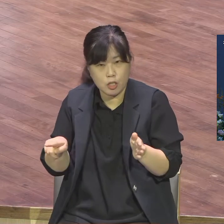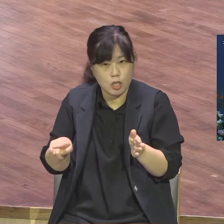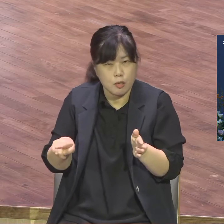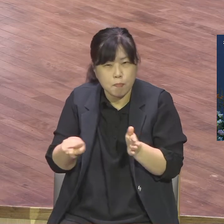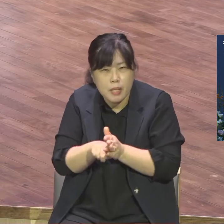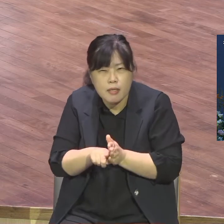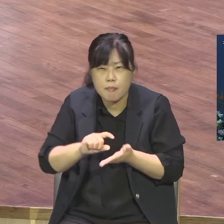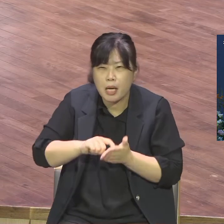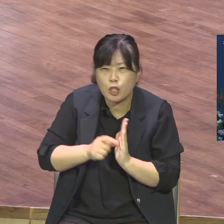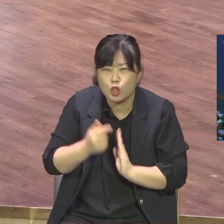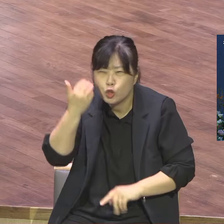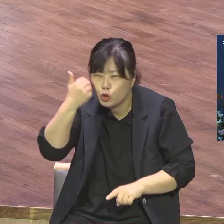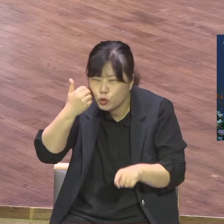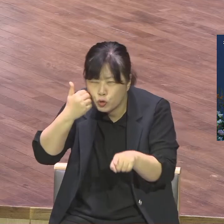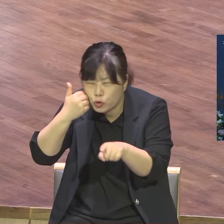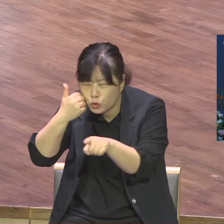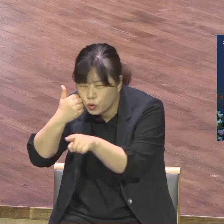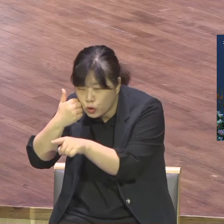바울이 베베를.